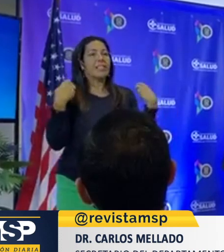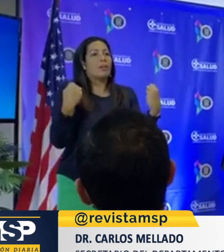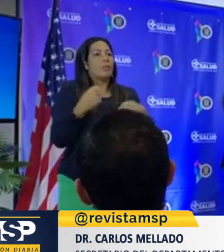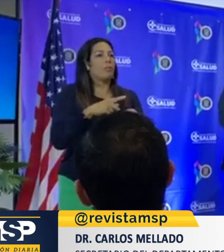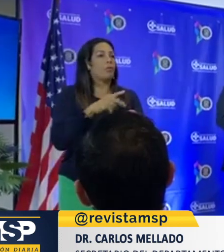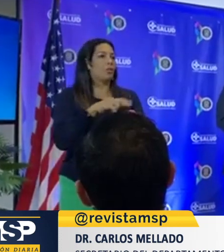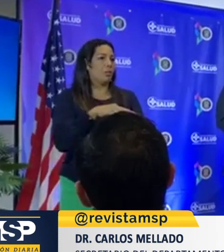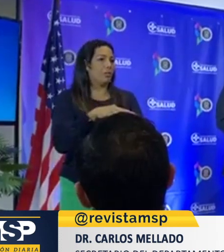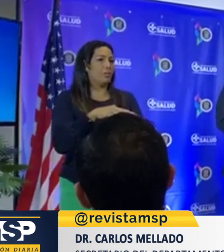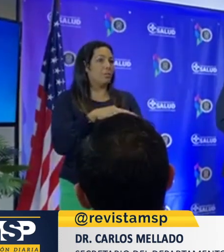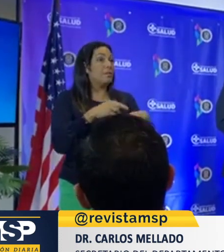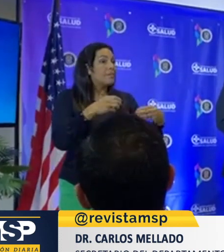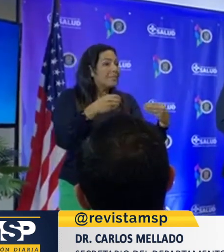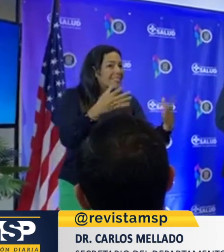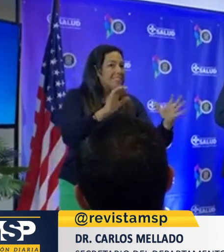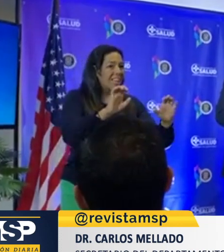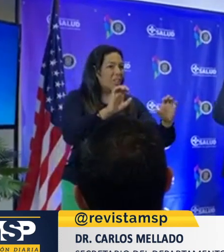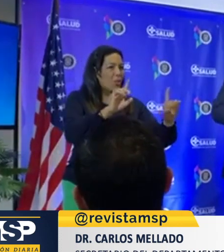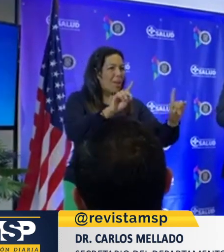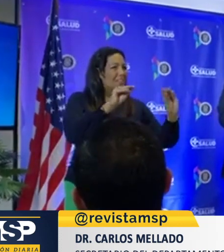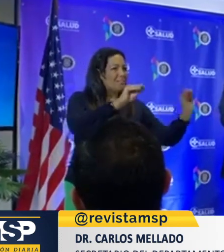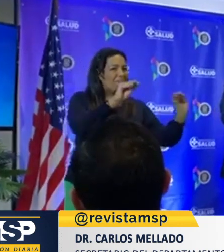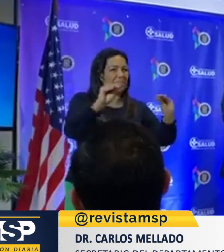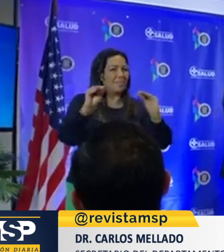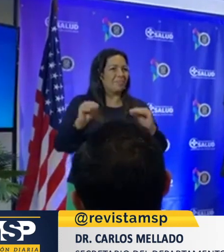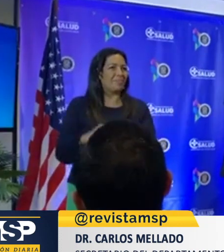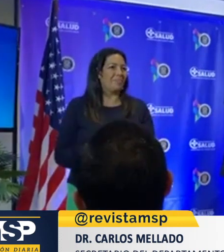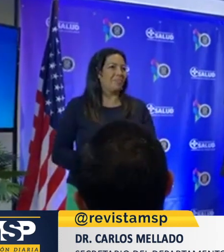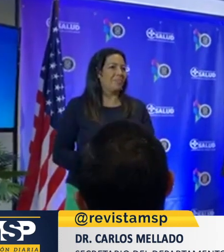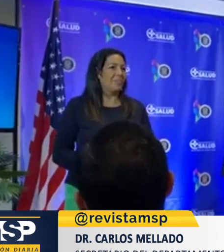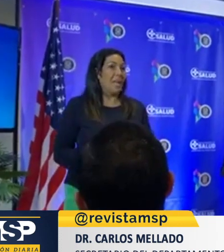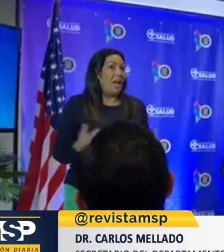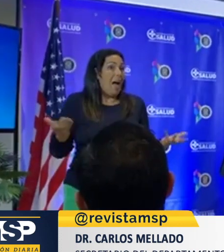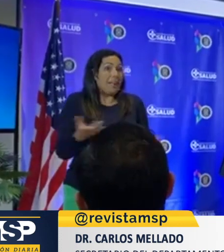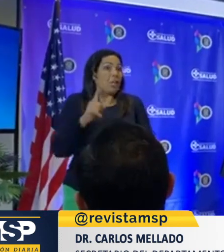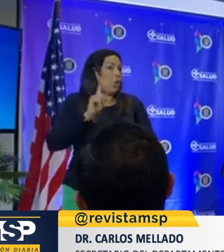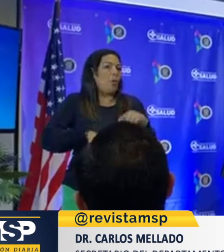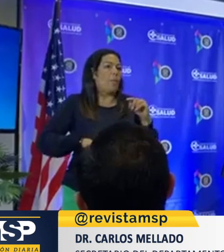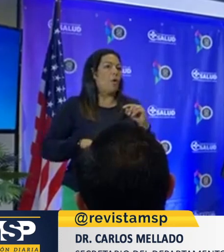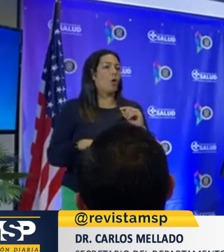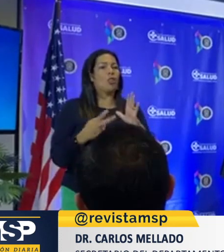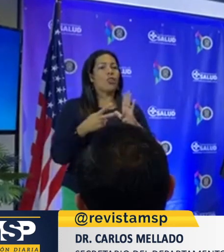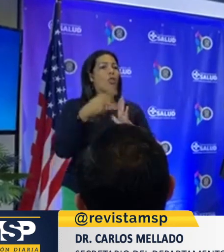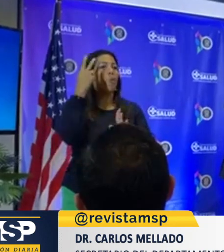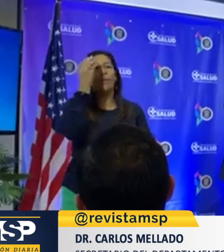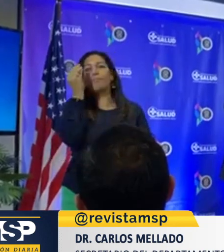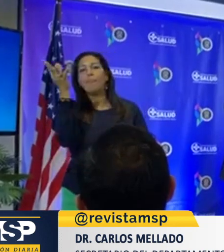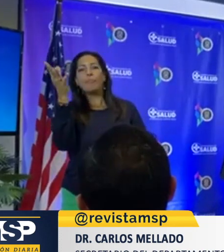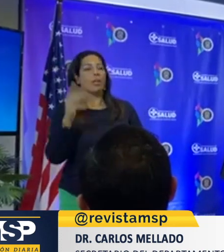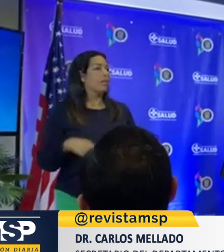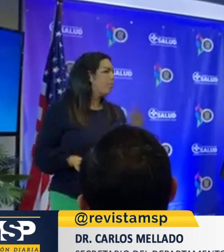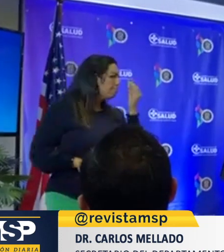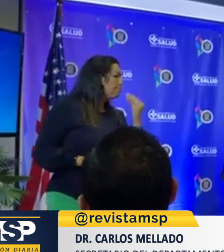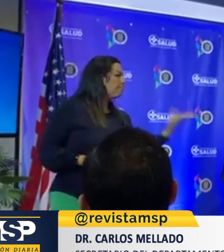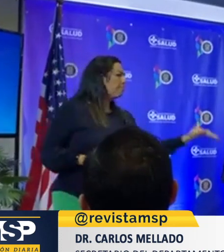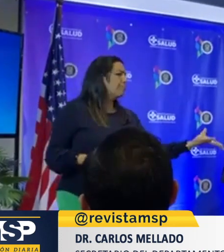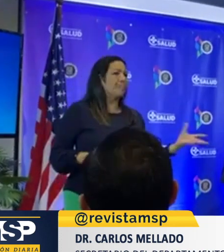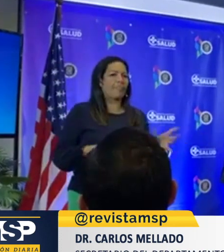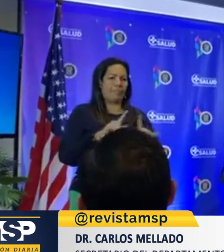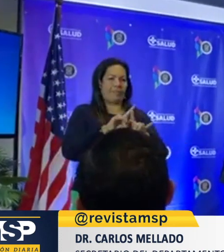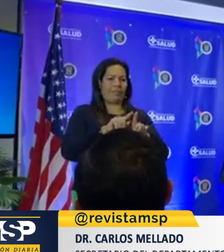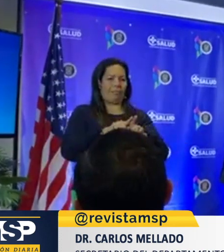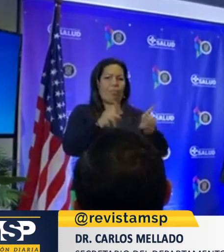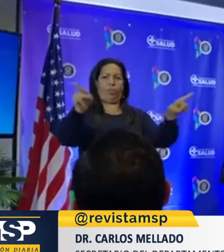educar. Y aquí no puede haber un doble mensaje. No lo puede haber, no puede haber un doble mensaje. Es inaceptable. Y